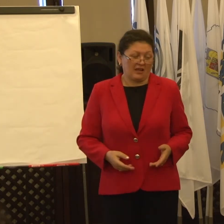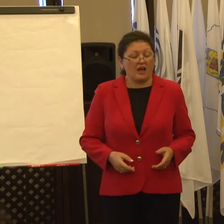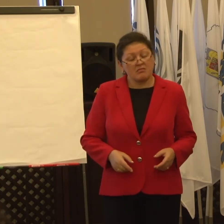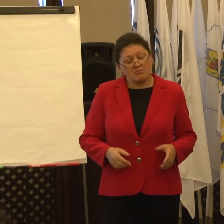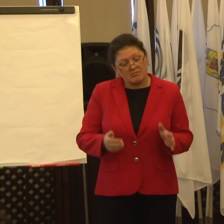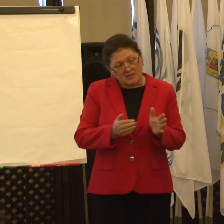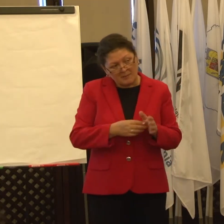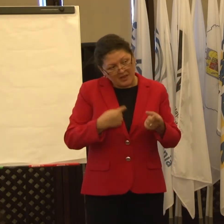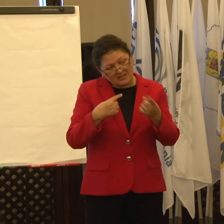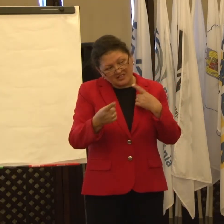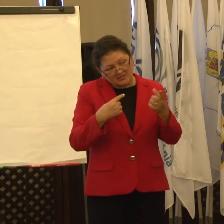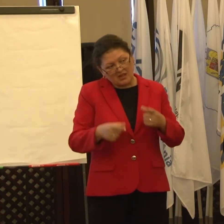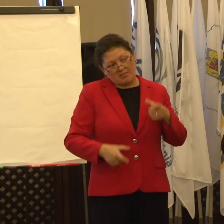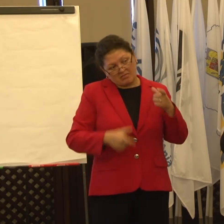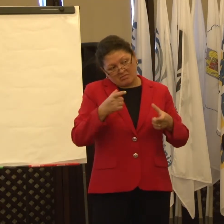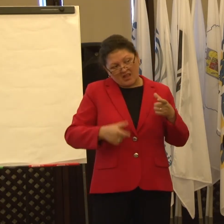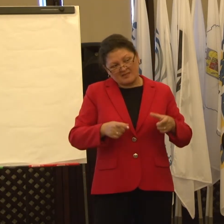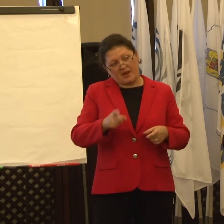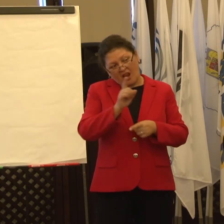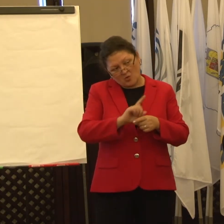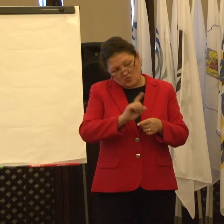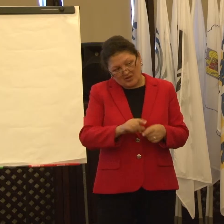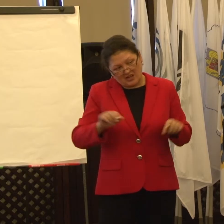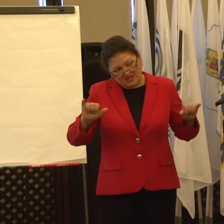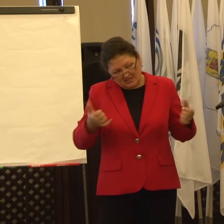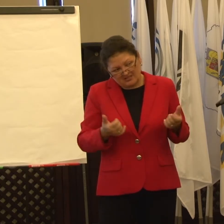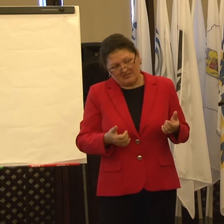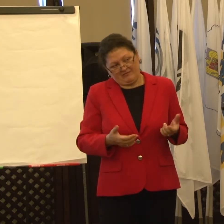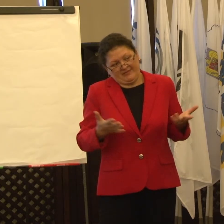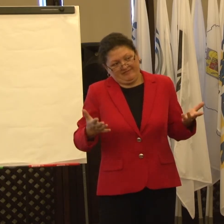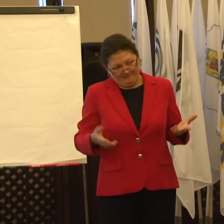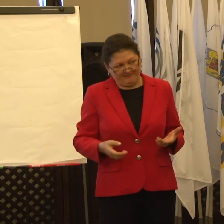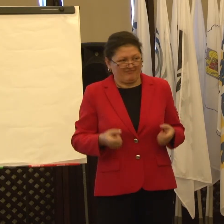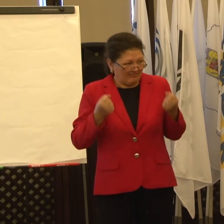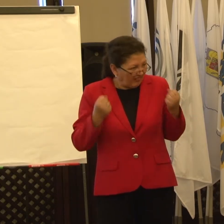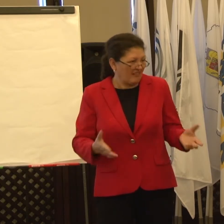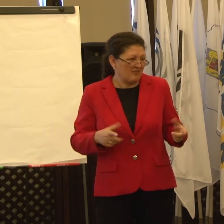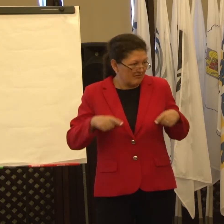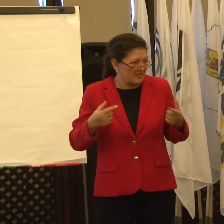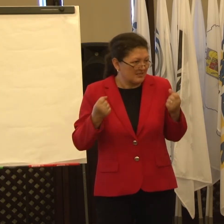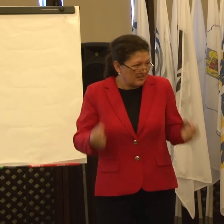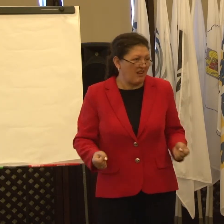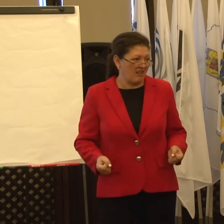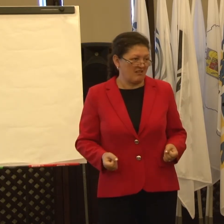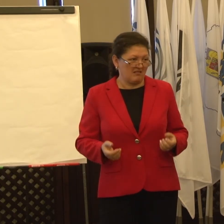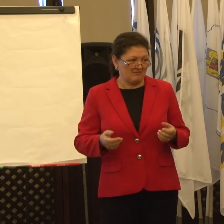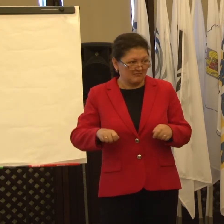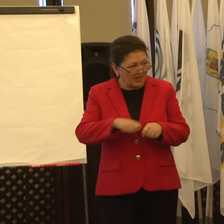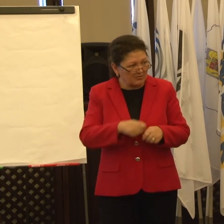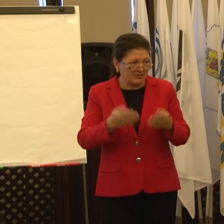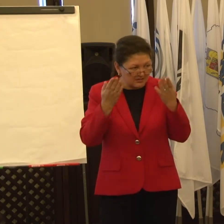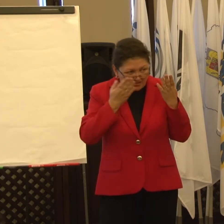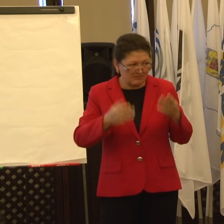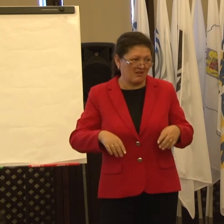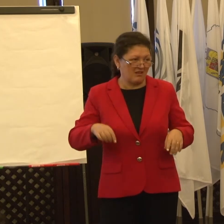avem, adică să te obișnuiți. Da? Totdeauna, cei care ar trebui să fie aici să ne asculte, sunt cei care